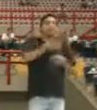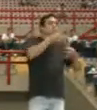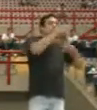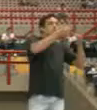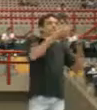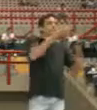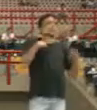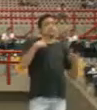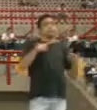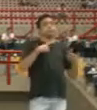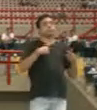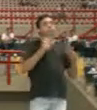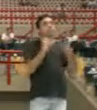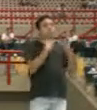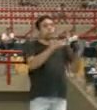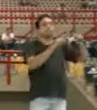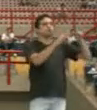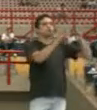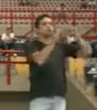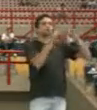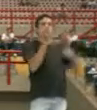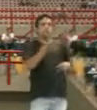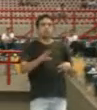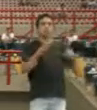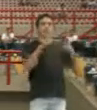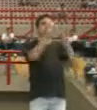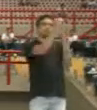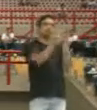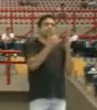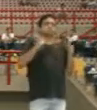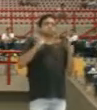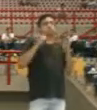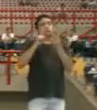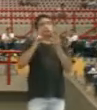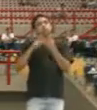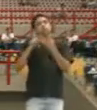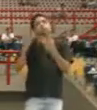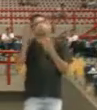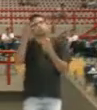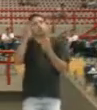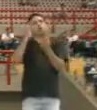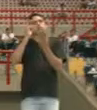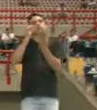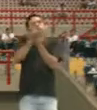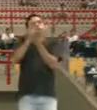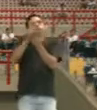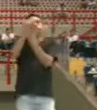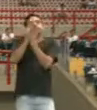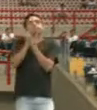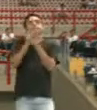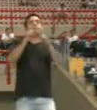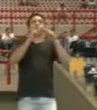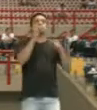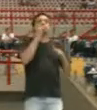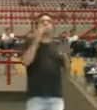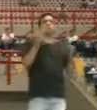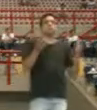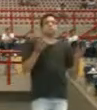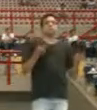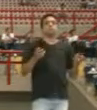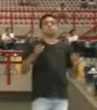a redução e vários argumentos bons a favor da redução. Isso vocês que vão decidir. Agora, o que pode compor essa